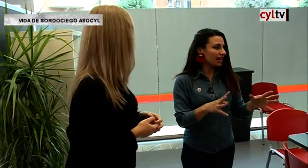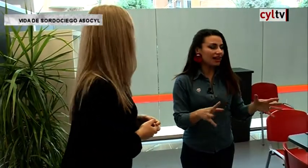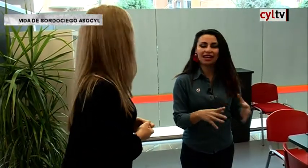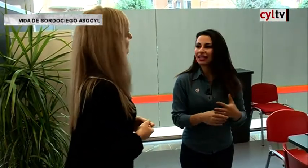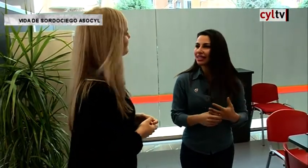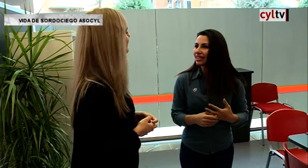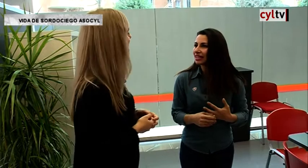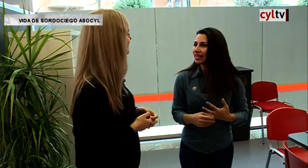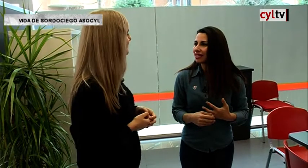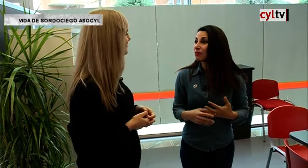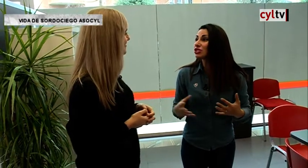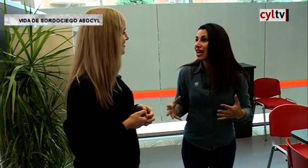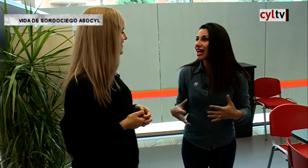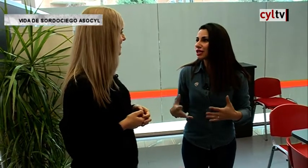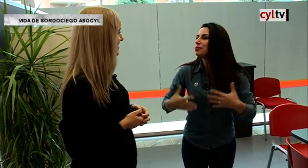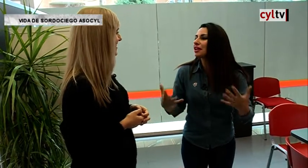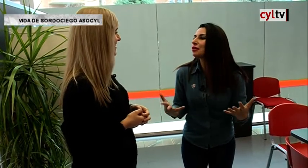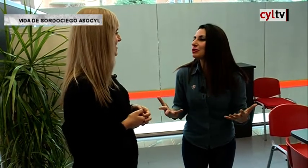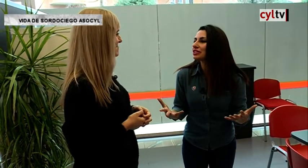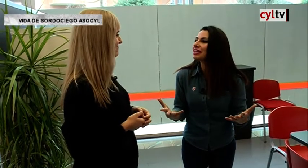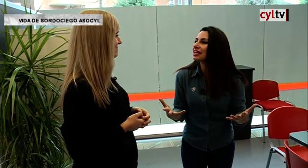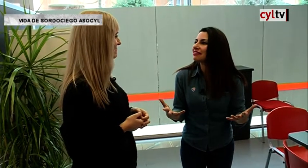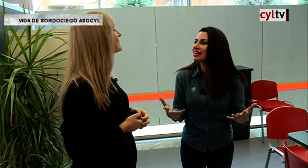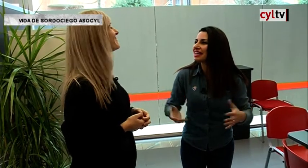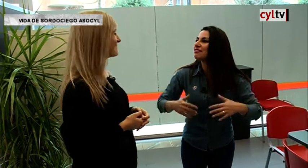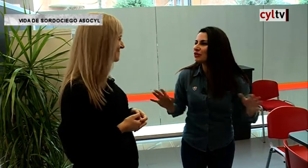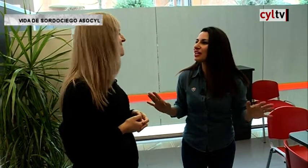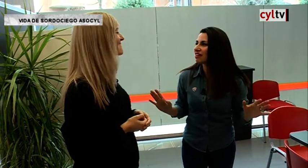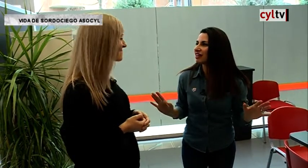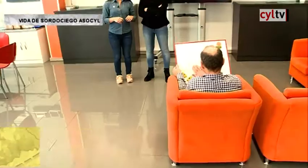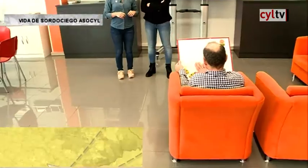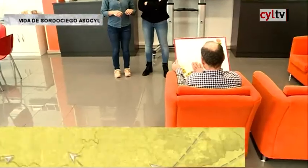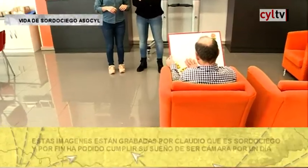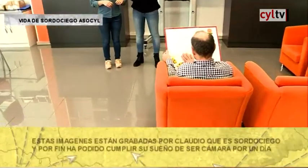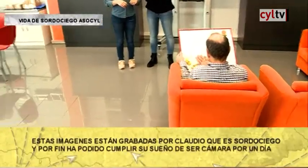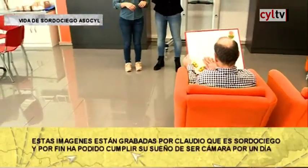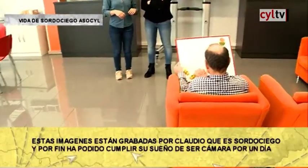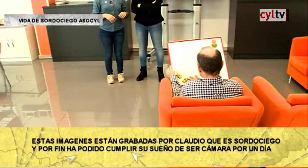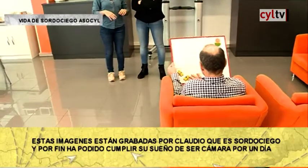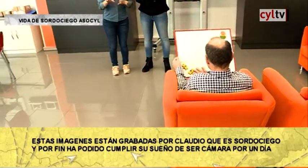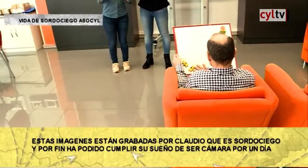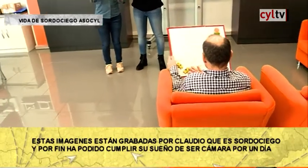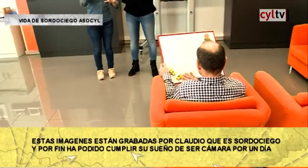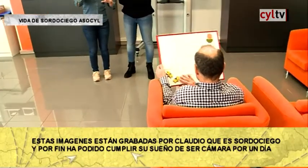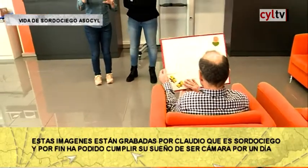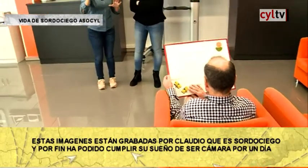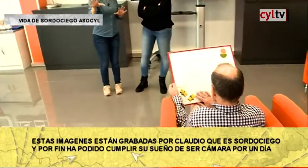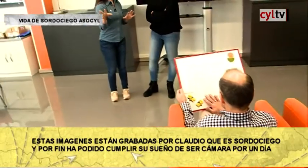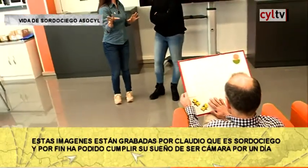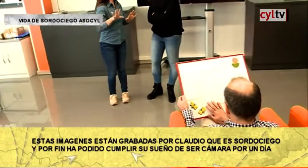grabar y vamos a explicarle cómo se tiene que grabar y a ver lo que graba. Esas son las primeras imágenes de